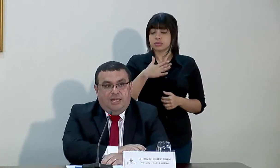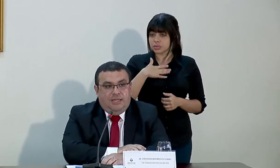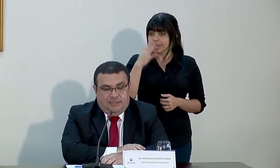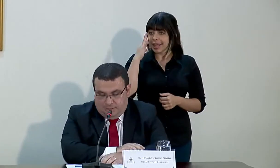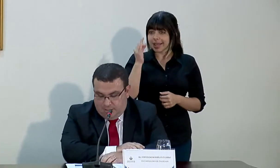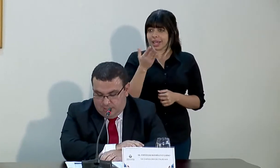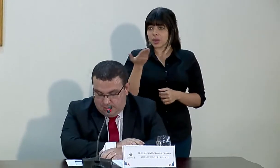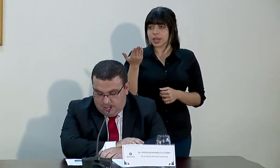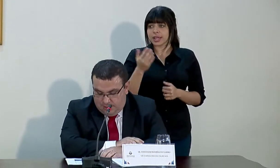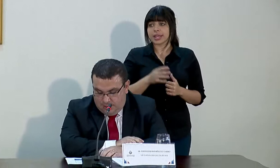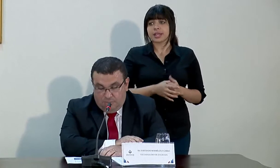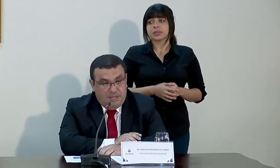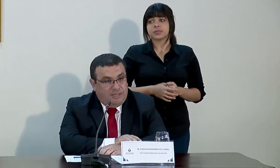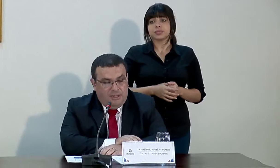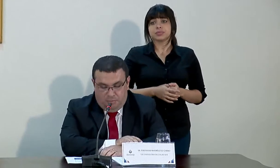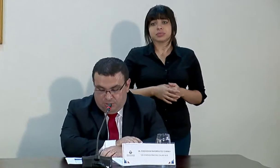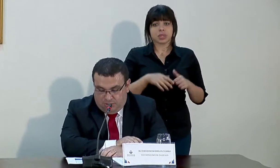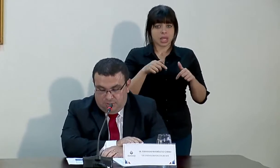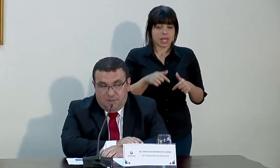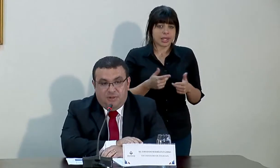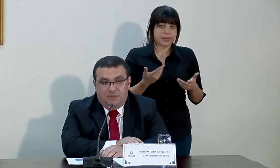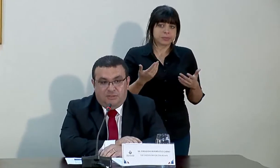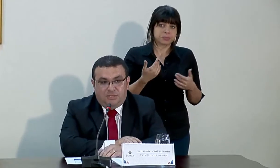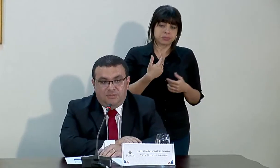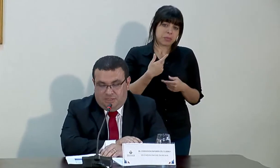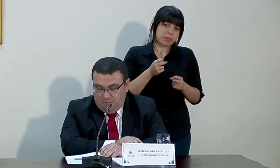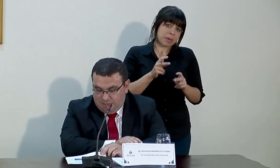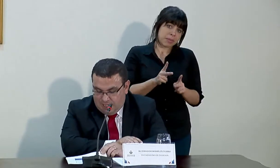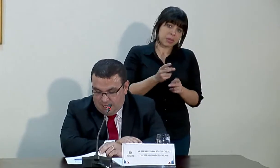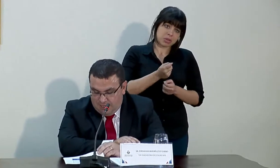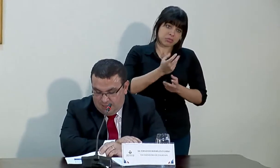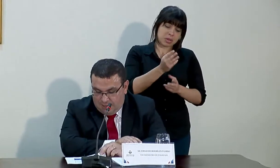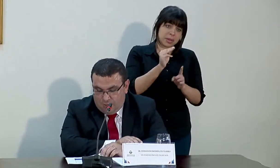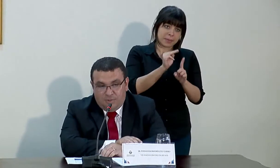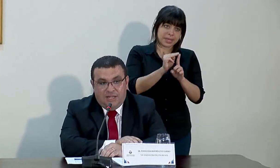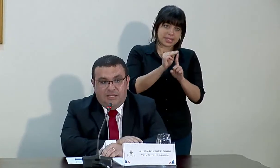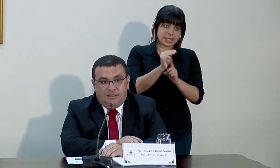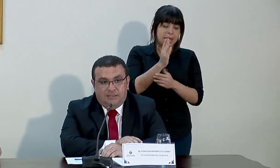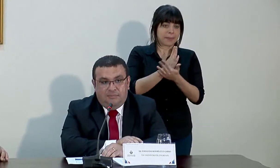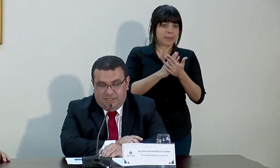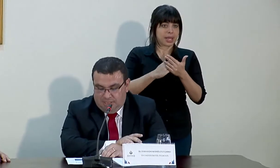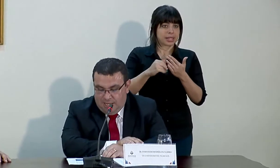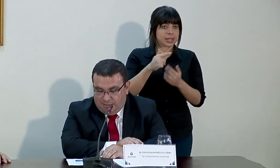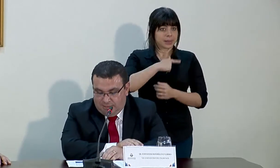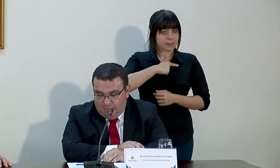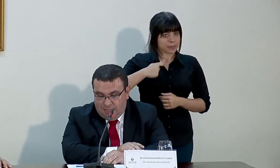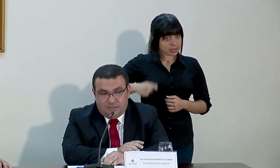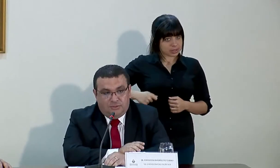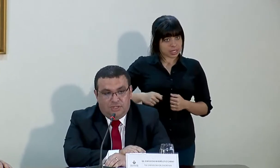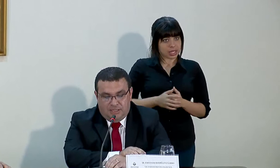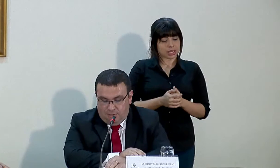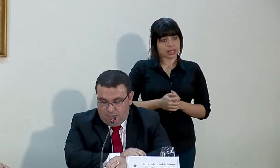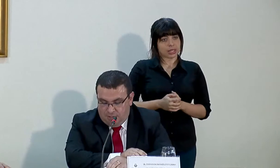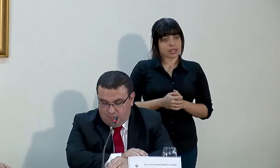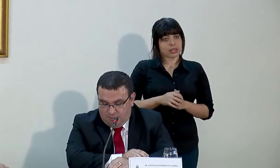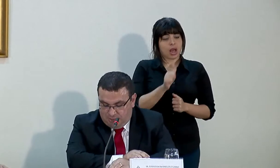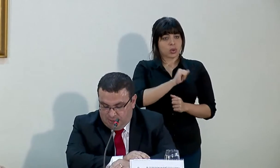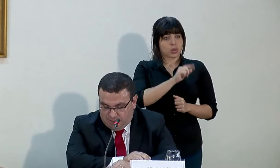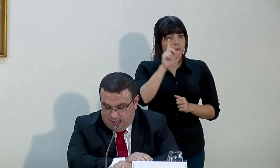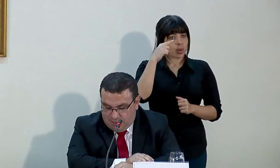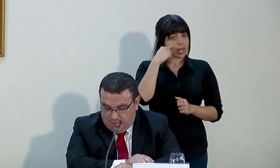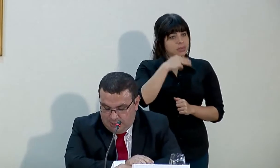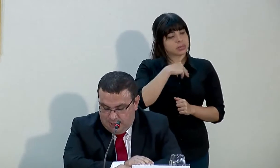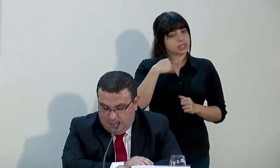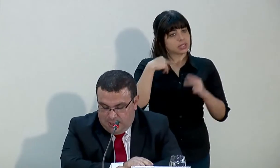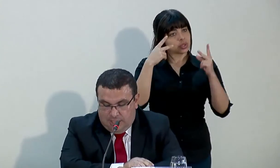que, y aquí pues me permito transmitir el mensaje a nombre del presidente, de las autoridades de gobierno, del ministro